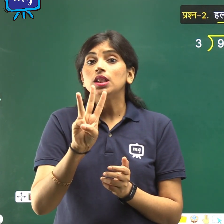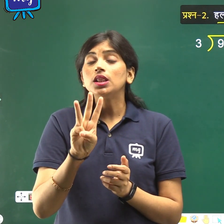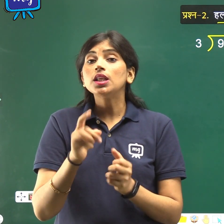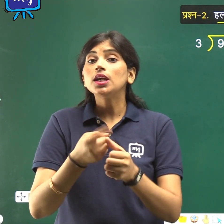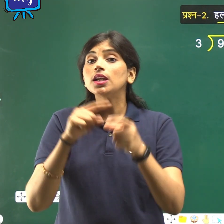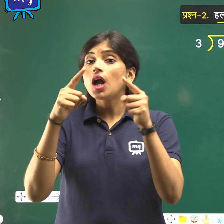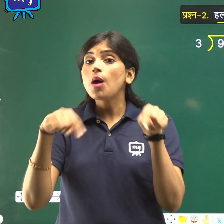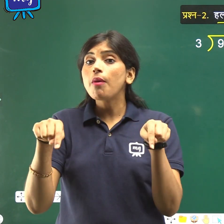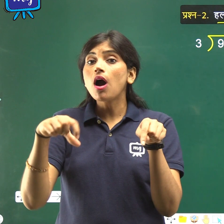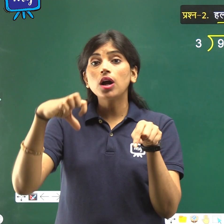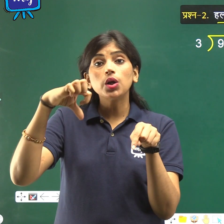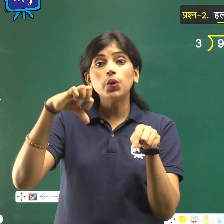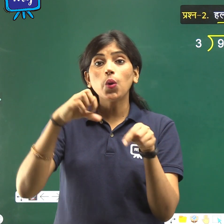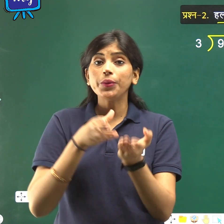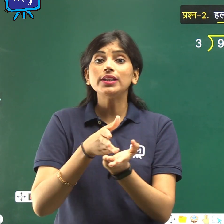9 में दिया,